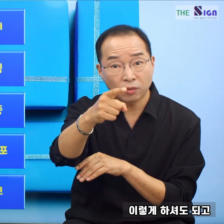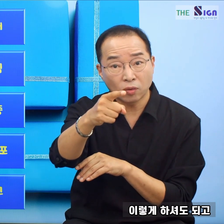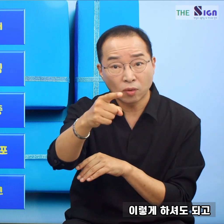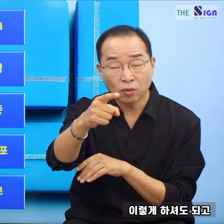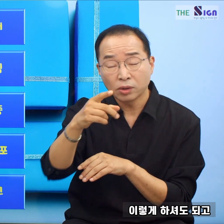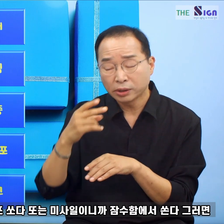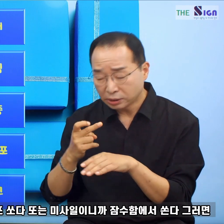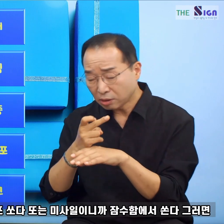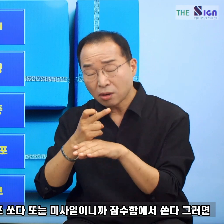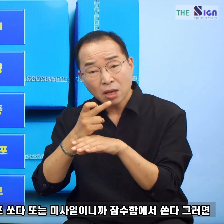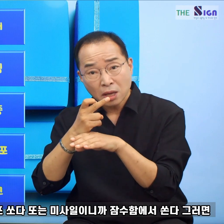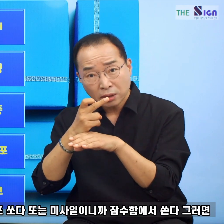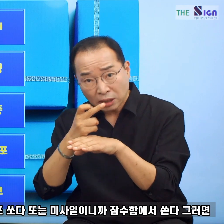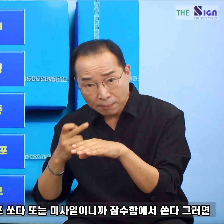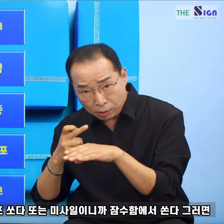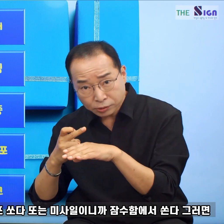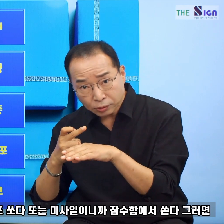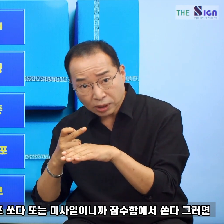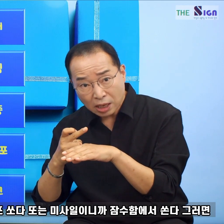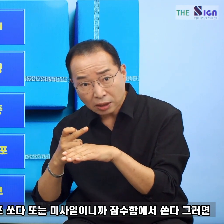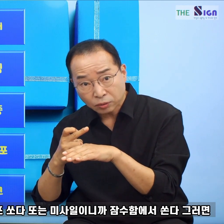되고 그래서 대포 쏘다 또는